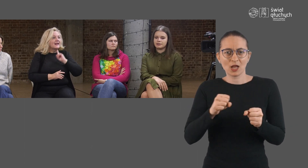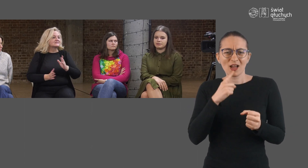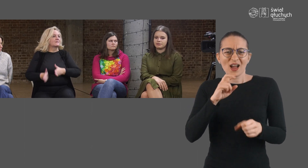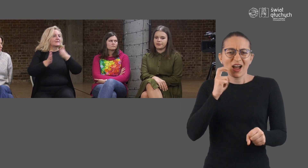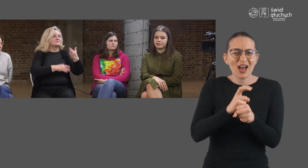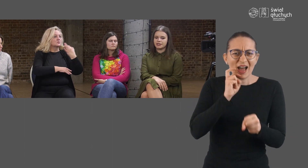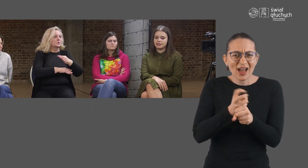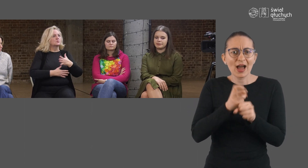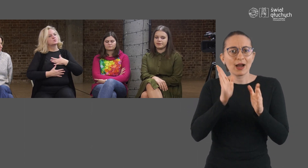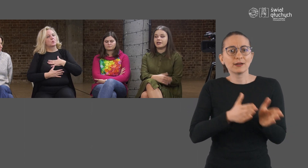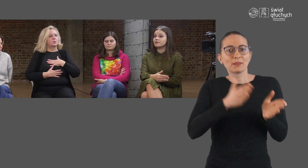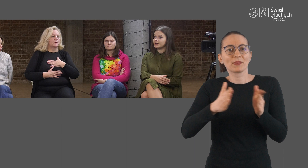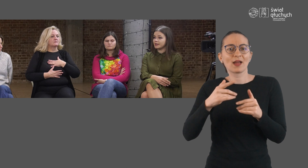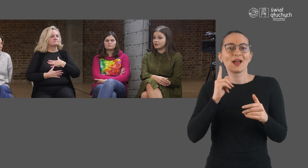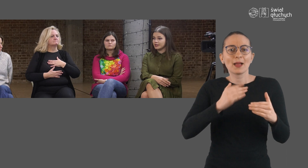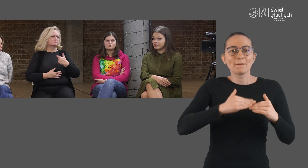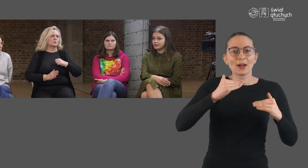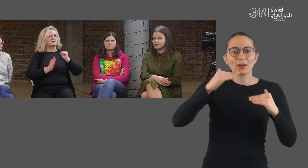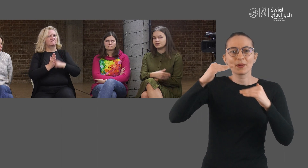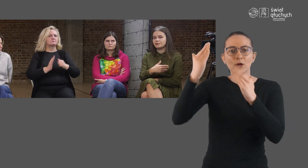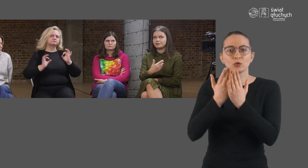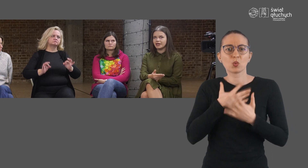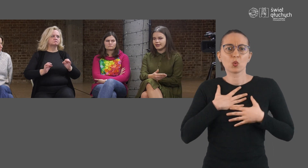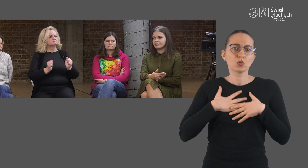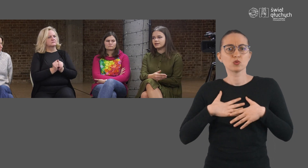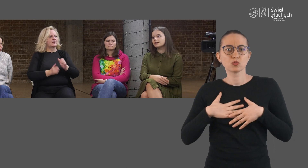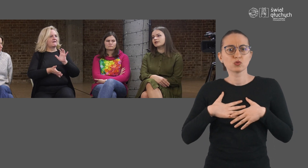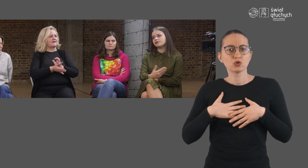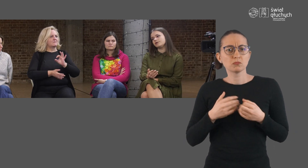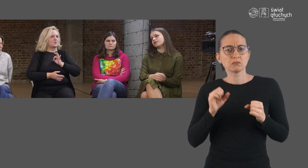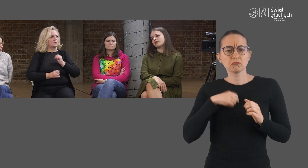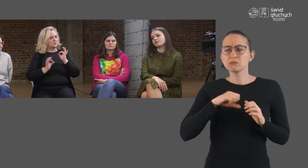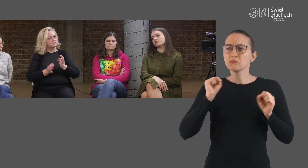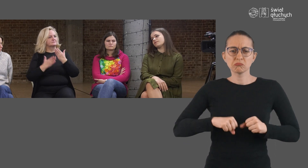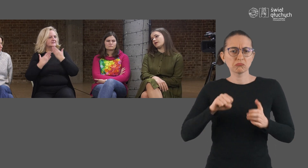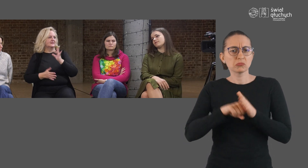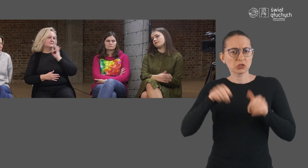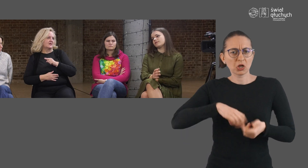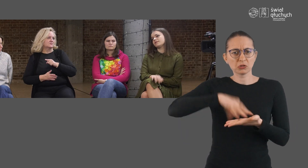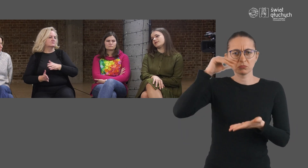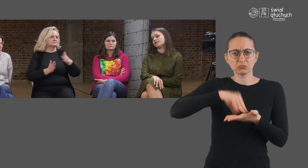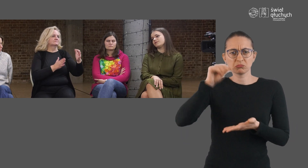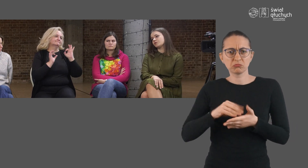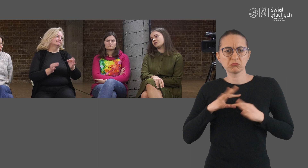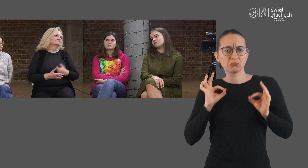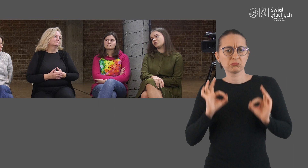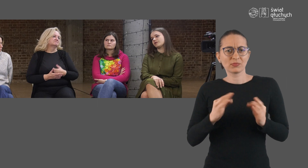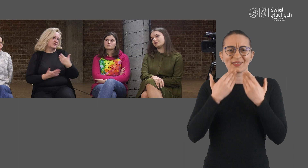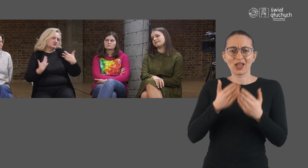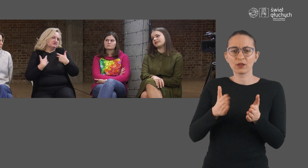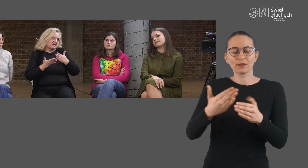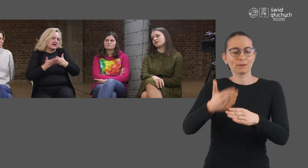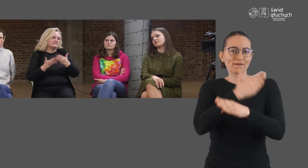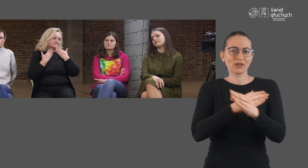studia miałam taki wyhartowany bardziej charakter i dzięki temu mam dobrze sobie w